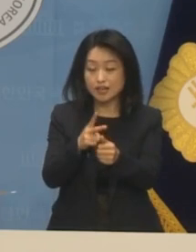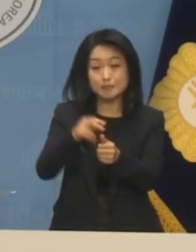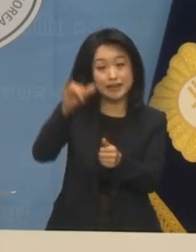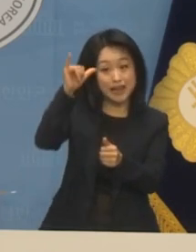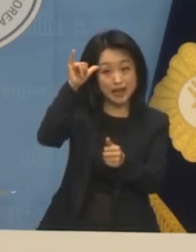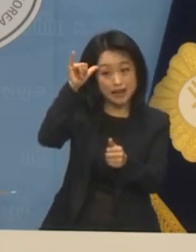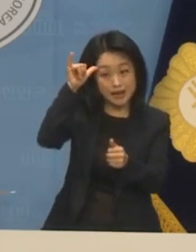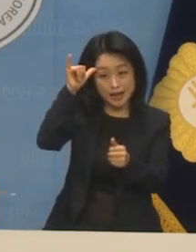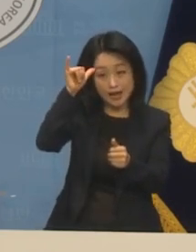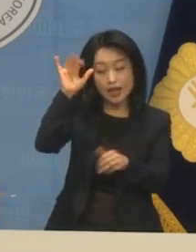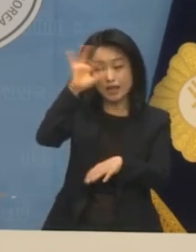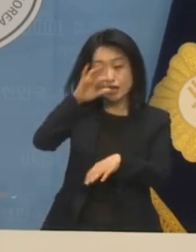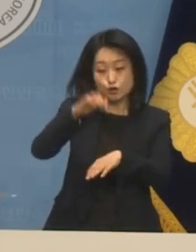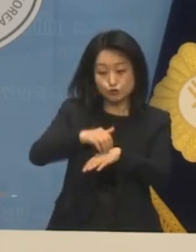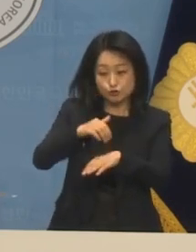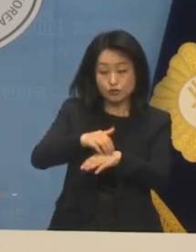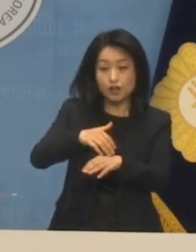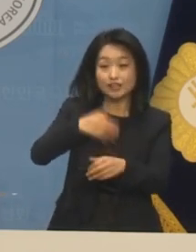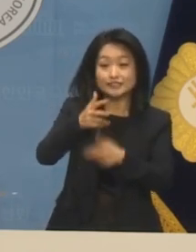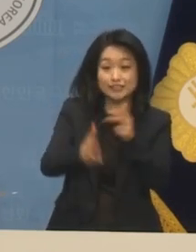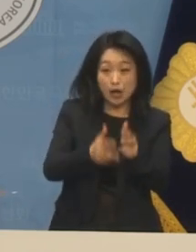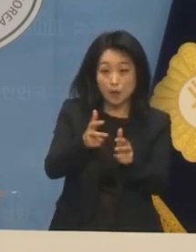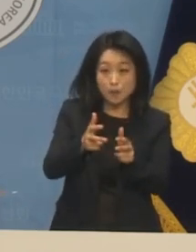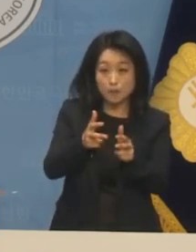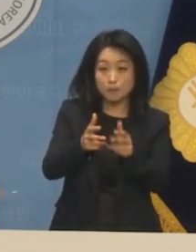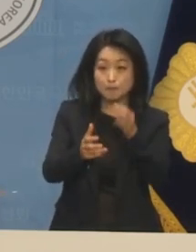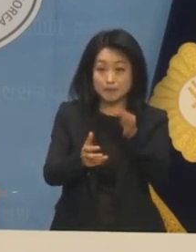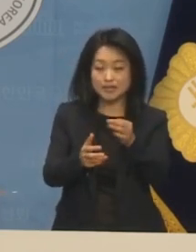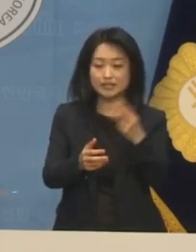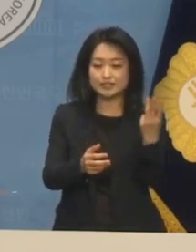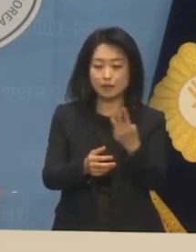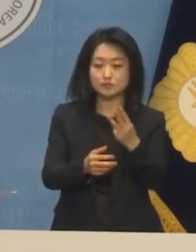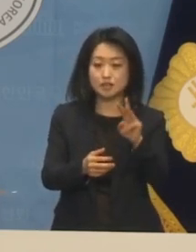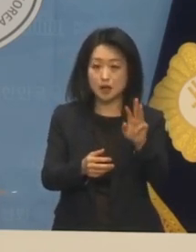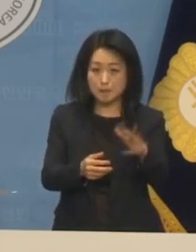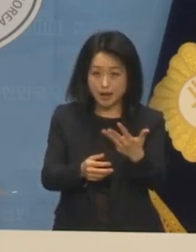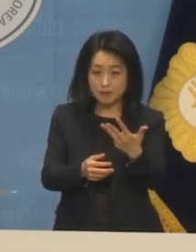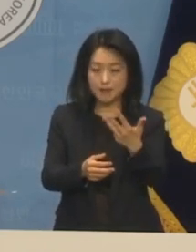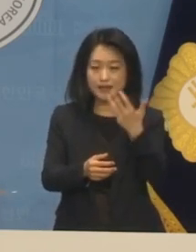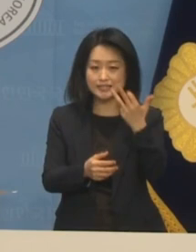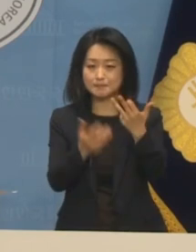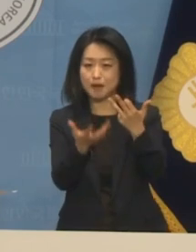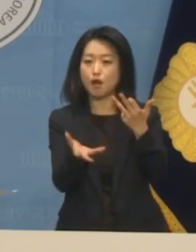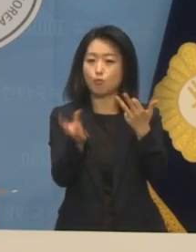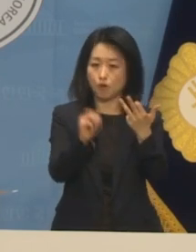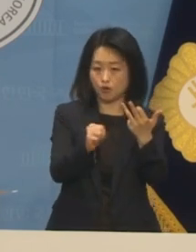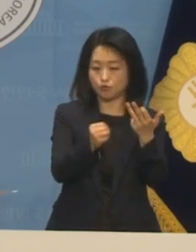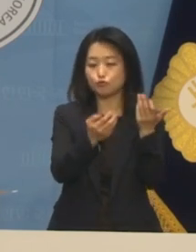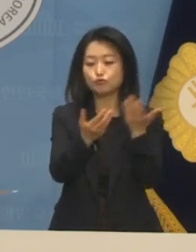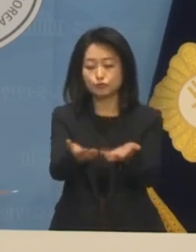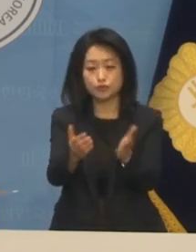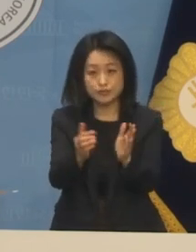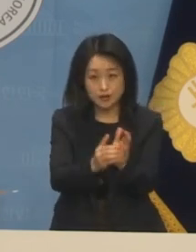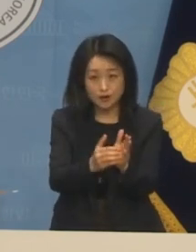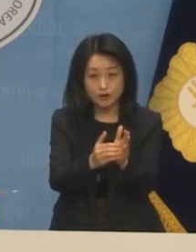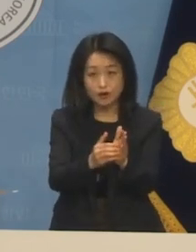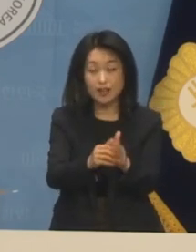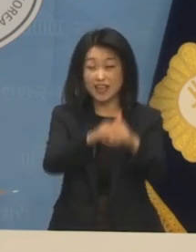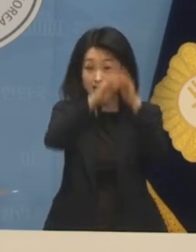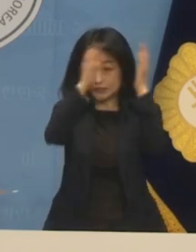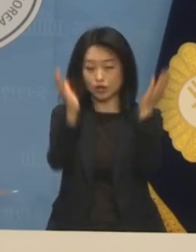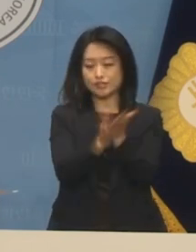AI 교수학습 역량 강화 사업에 총 3,818억 원을 배정했습니다. 이 사업을